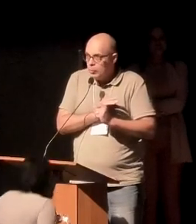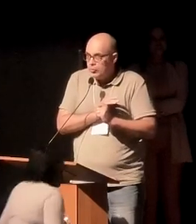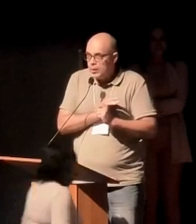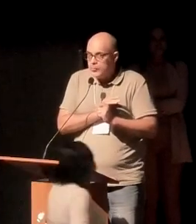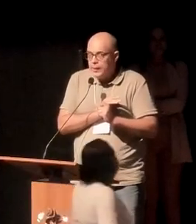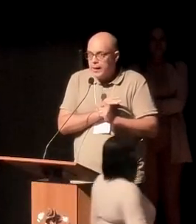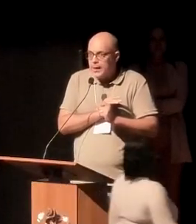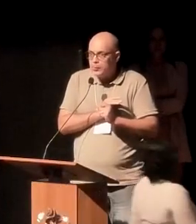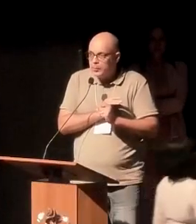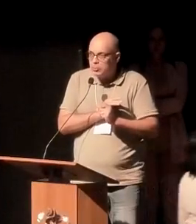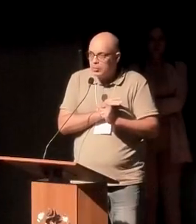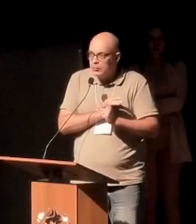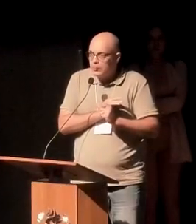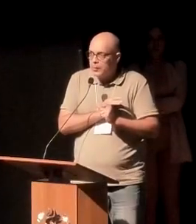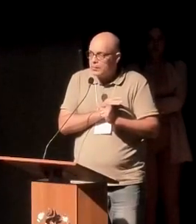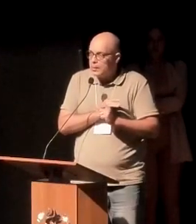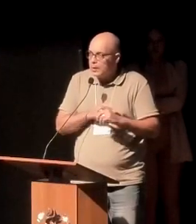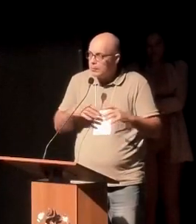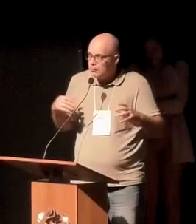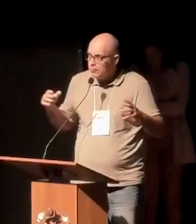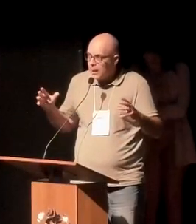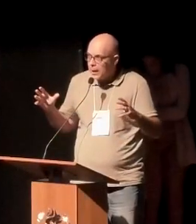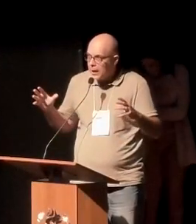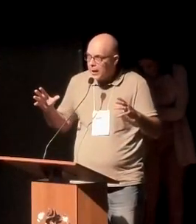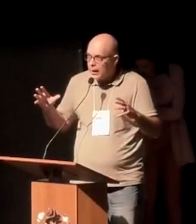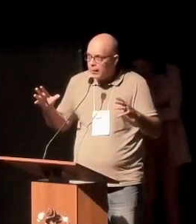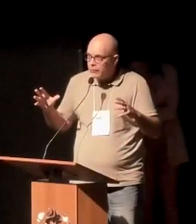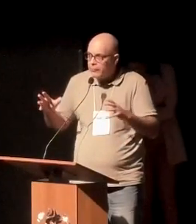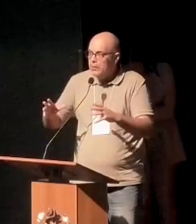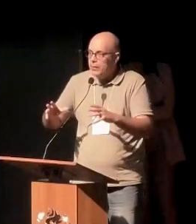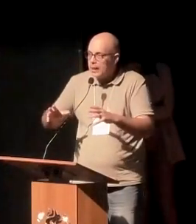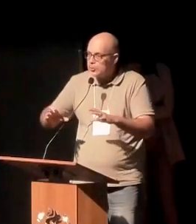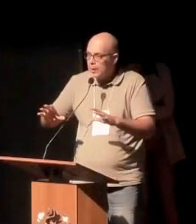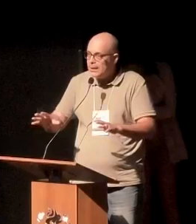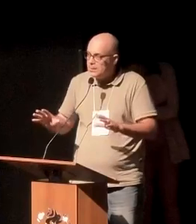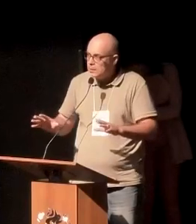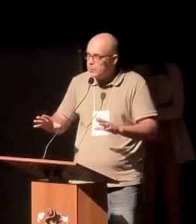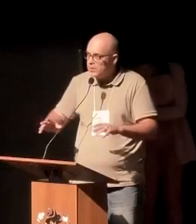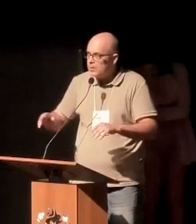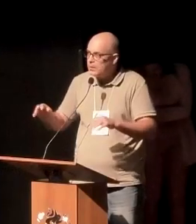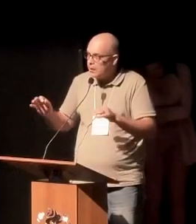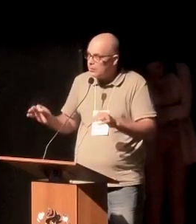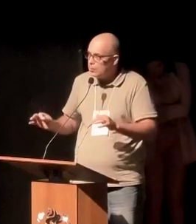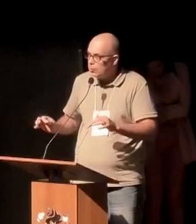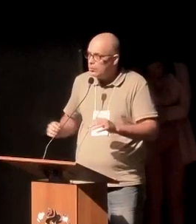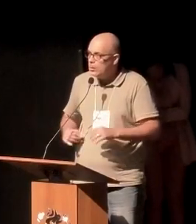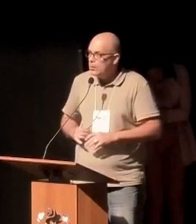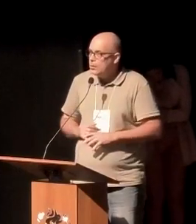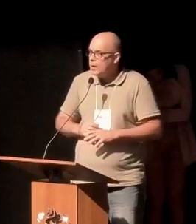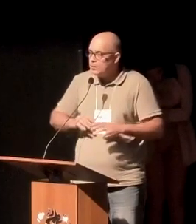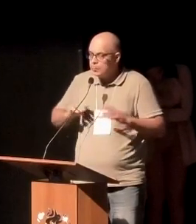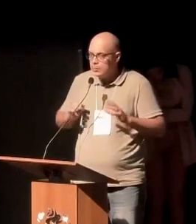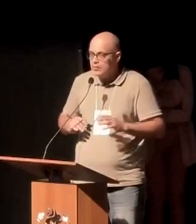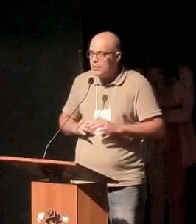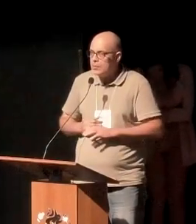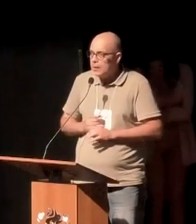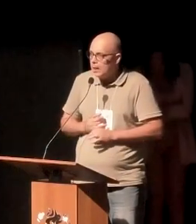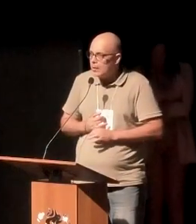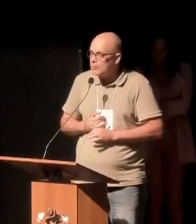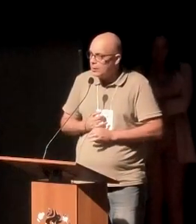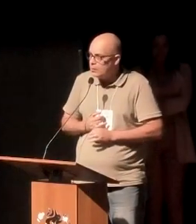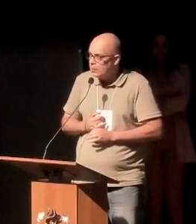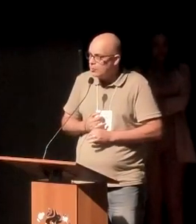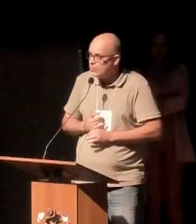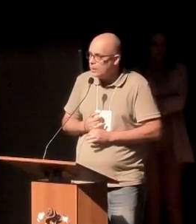o certificado pessoal nós vamos fazer uma verificar só a lista de presença Quem assinou E essas pessoas que